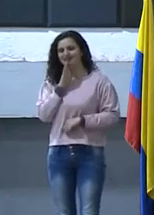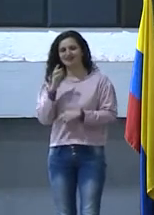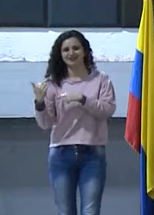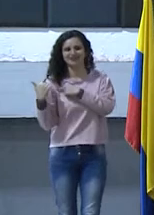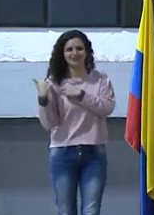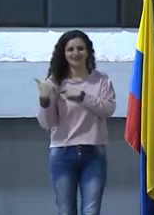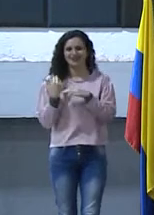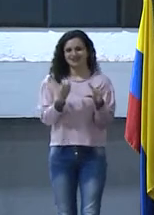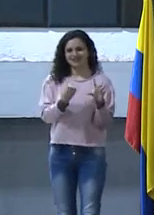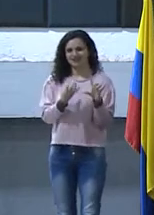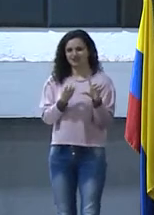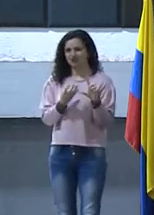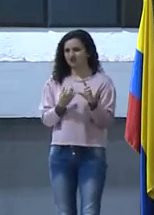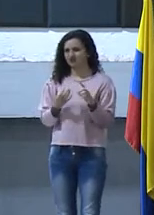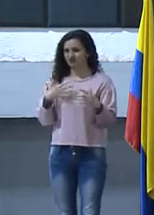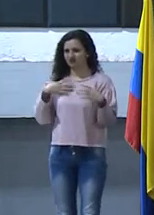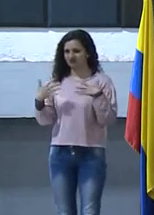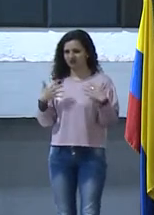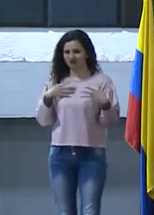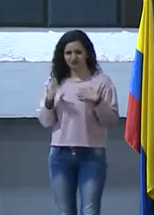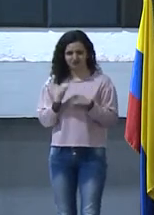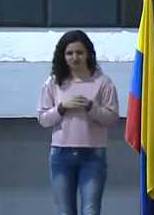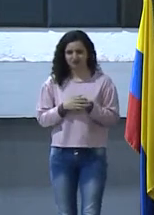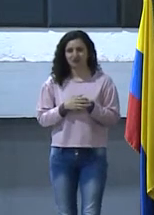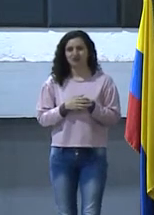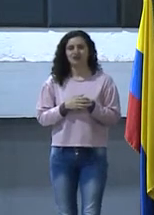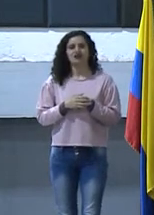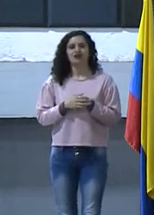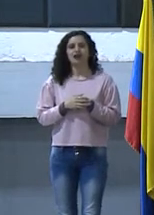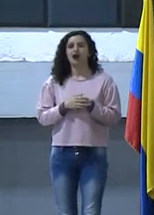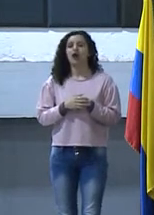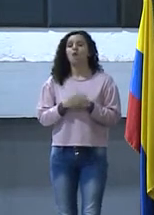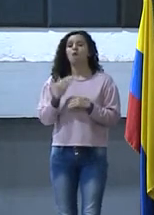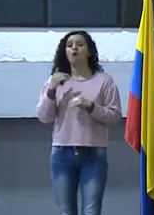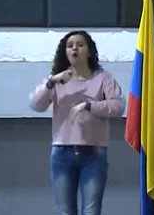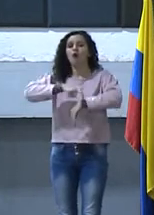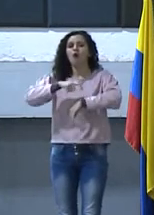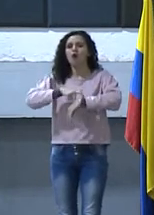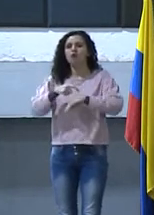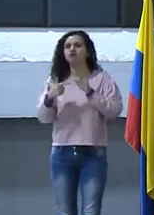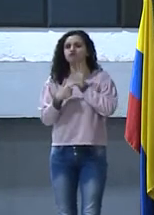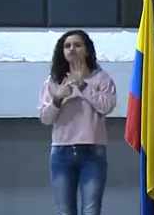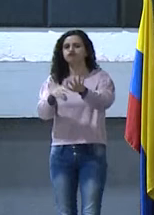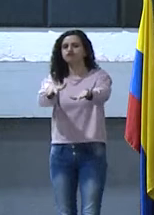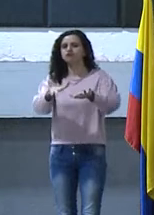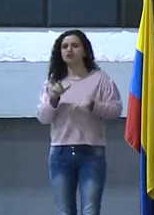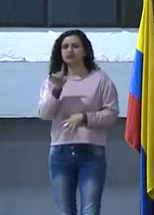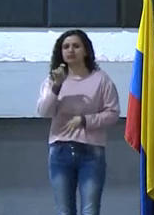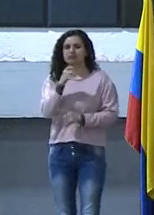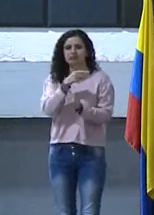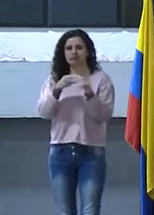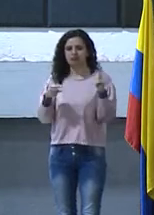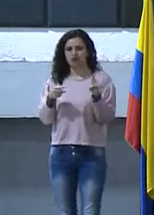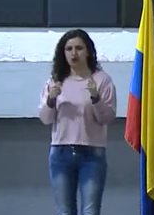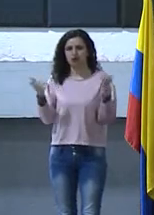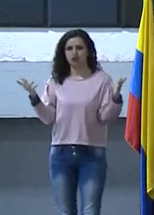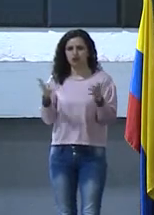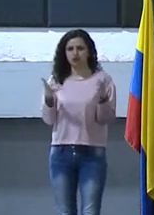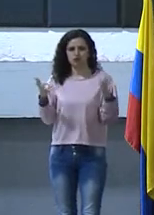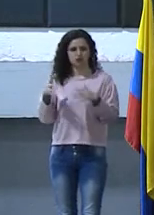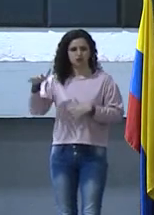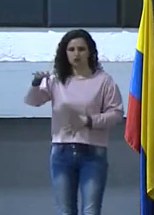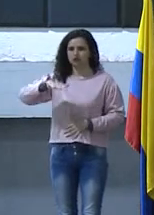en artes escénicas la obra de teatro se presentará a las seis y treinta de la tarde en la plazoleta